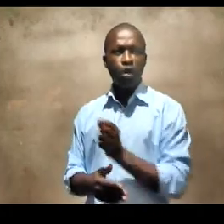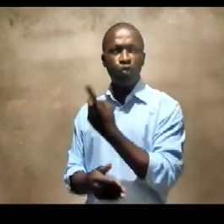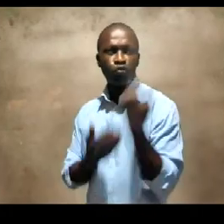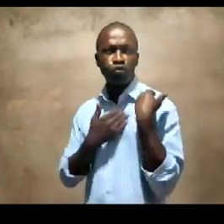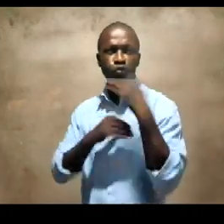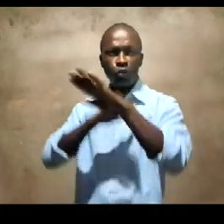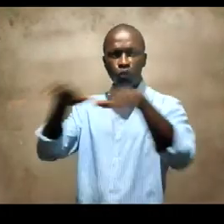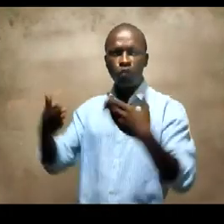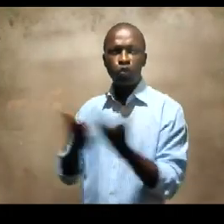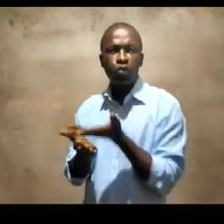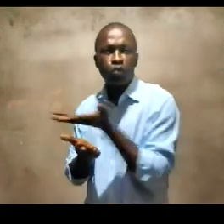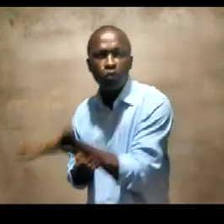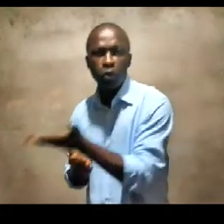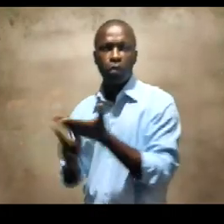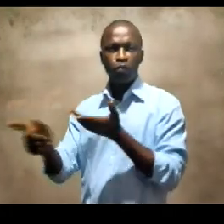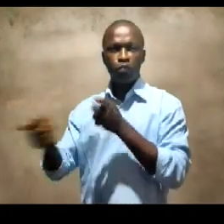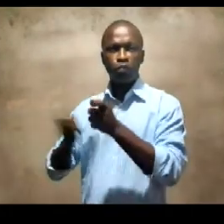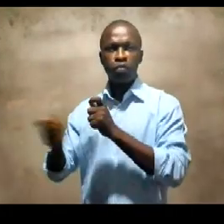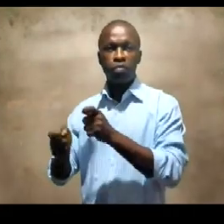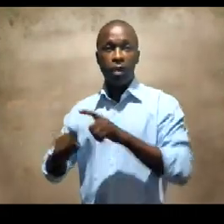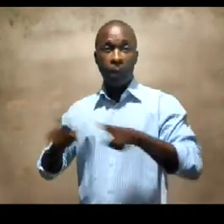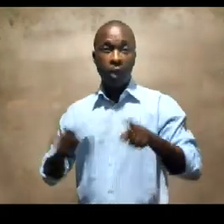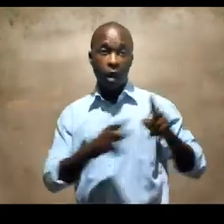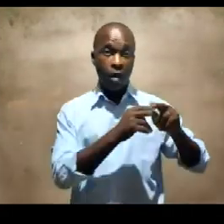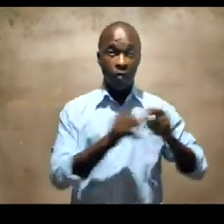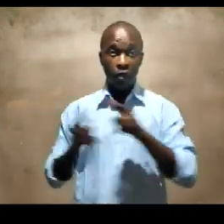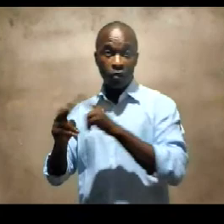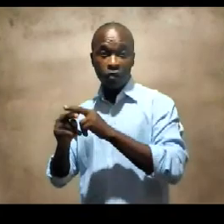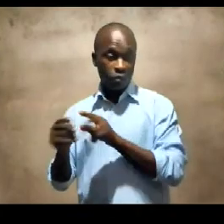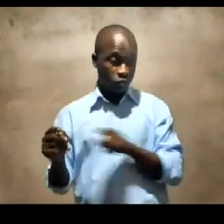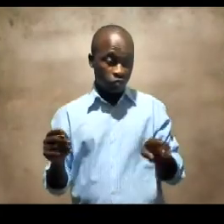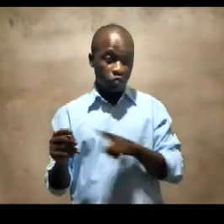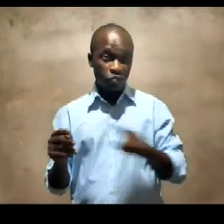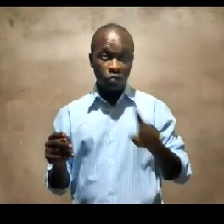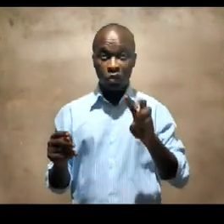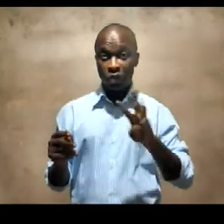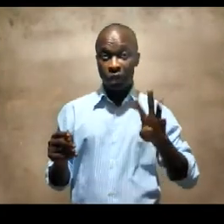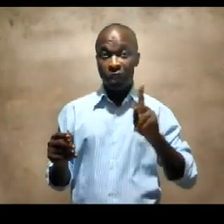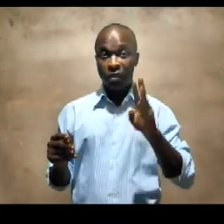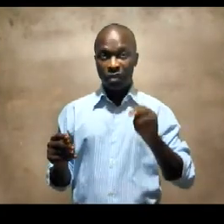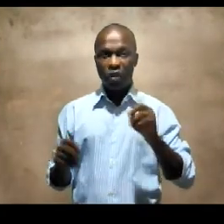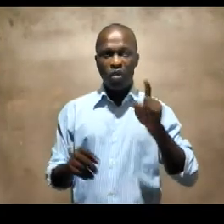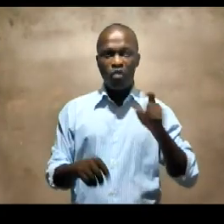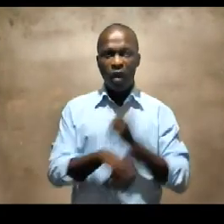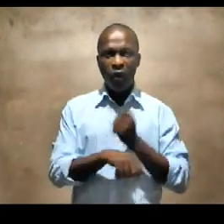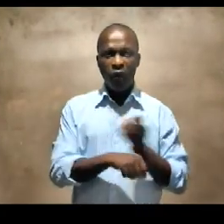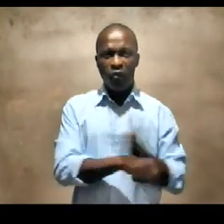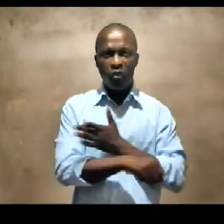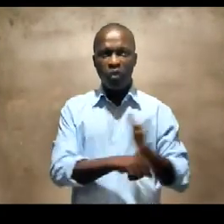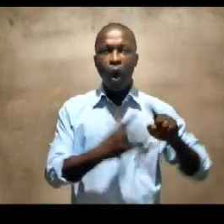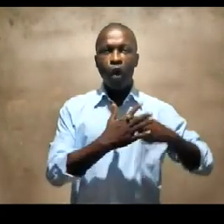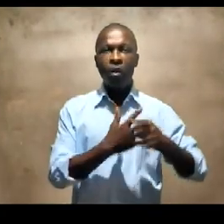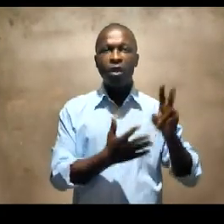du département du Dja et Lobo, à Mengon, dans le département de la Villa. 74 km bitumés, lancé